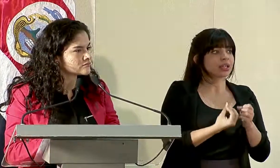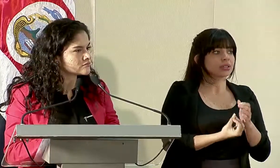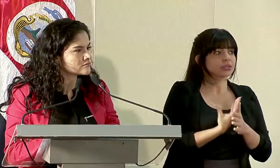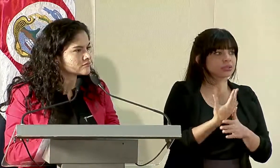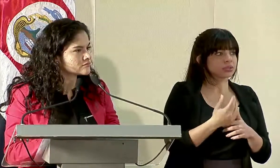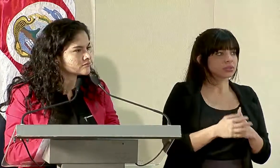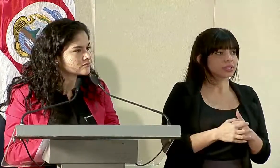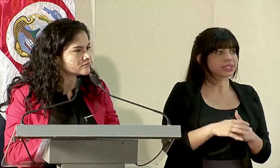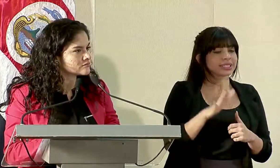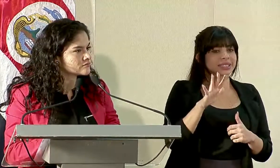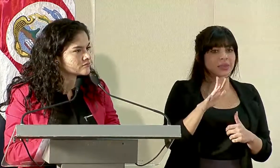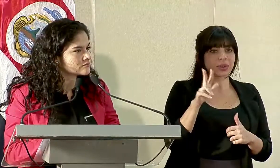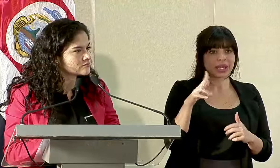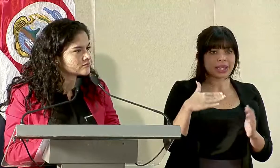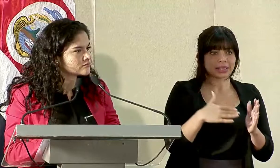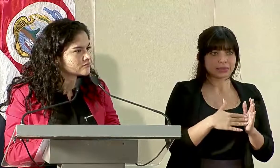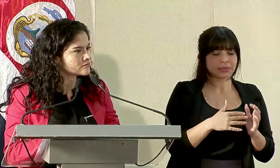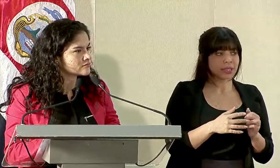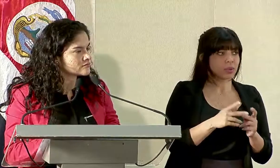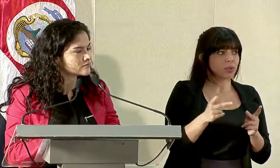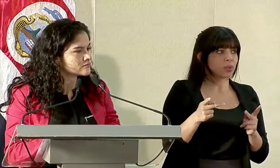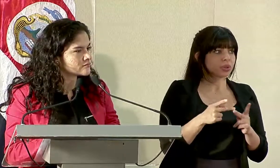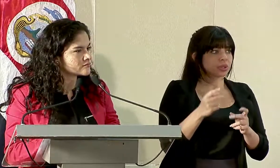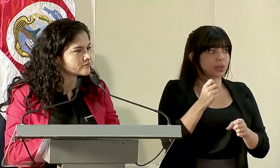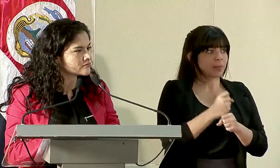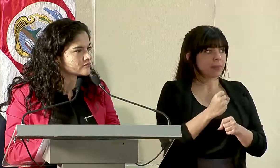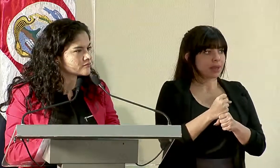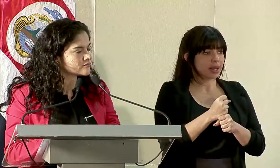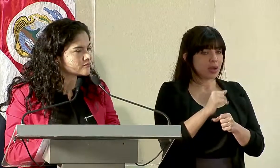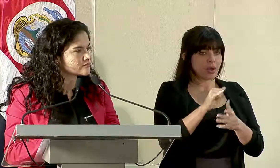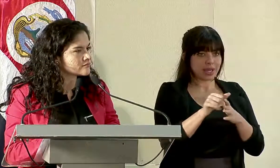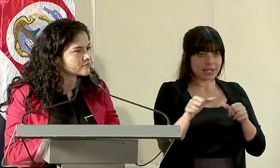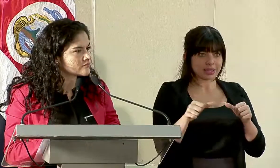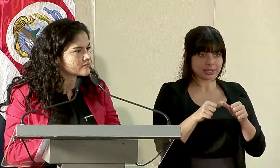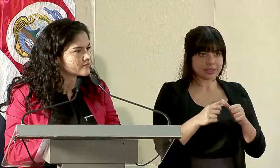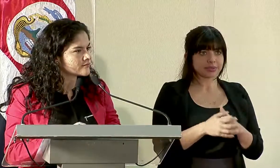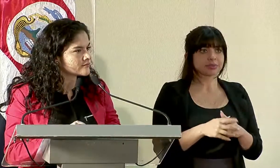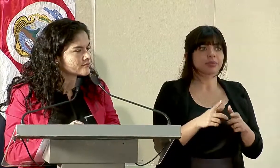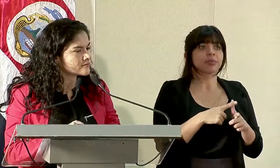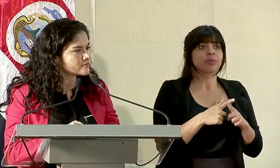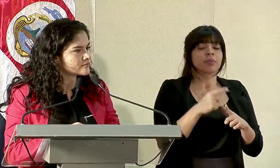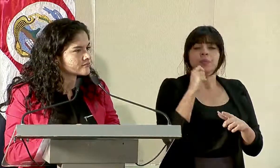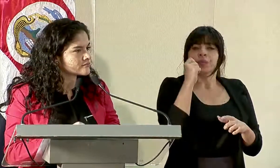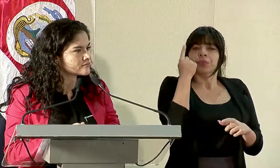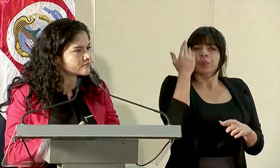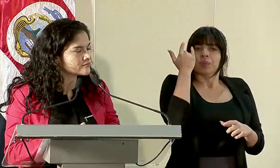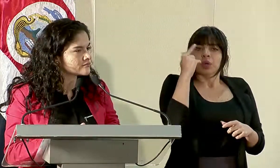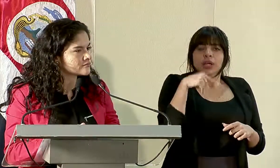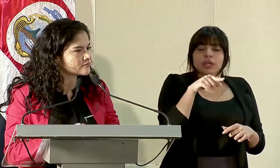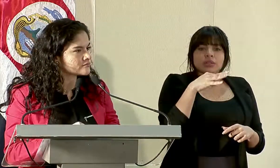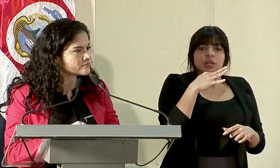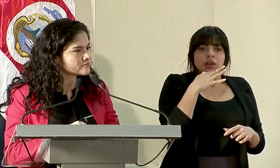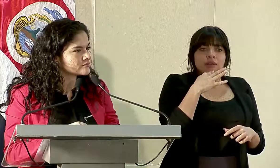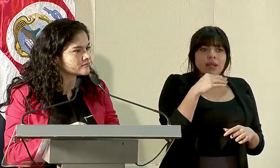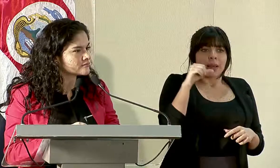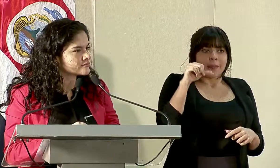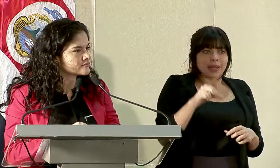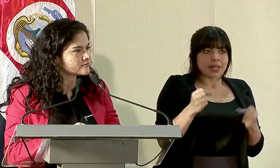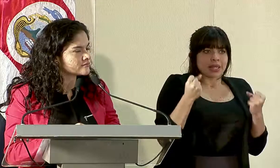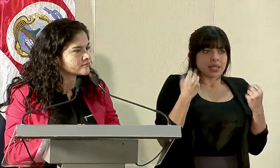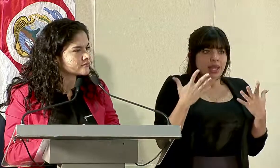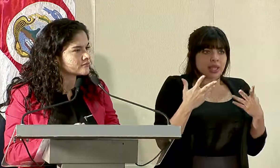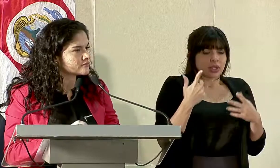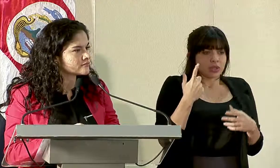crearon 53 mil puestos de empleo en ese sector. Entonces, no entiendo por qué ellos hablan de que se han perdido